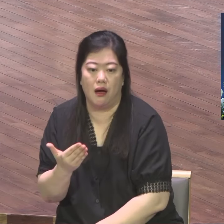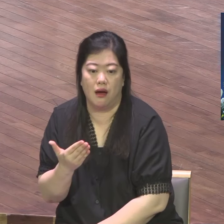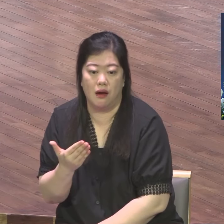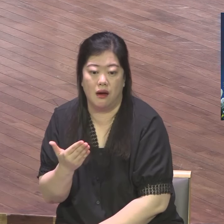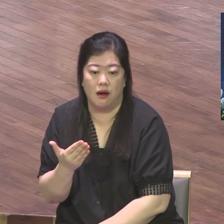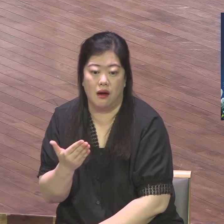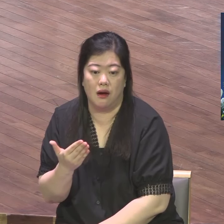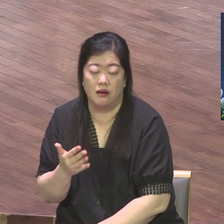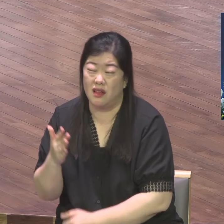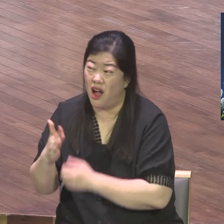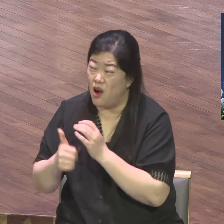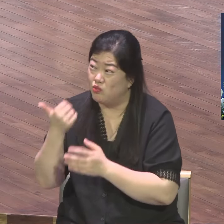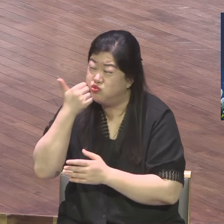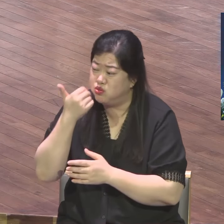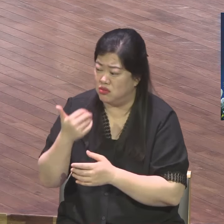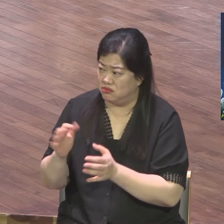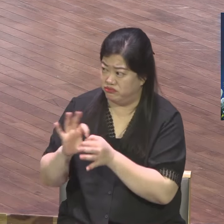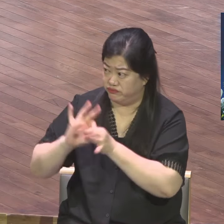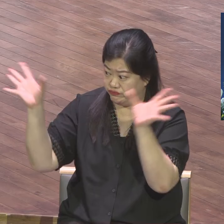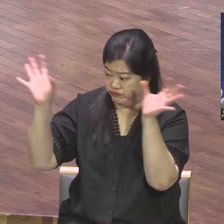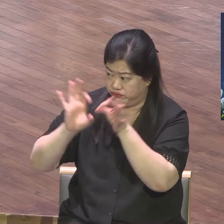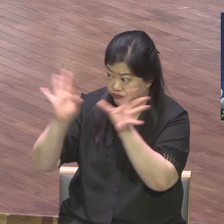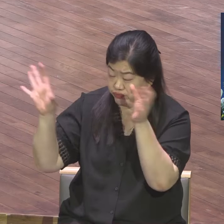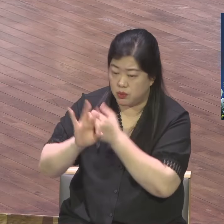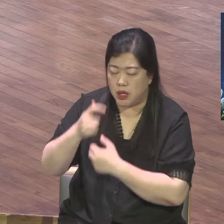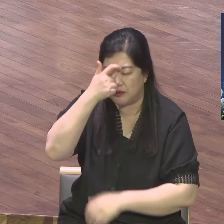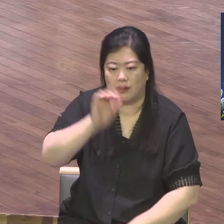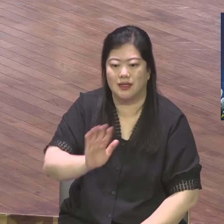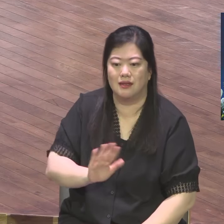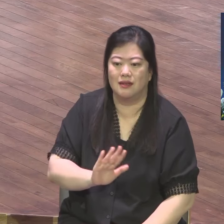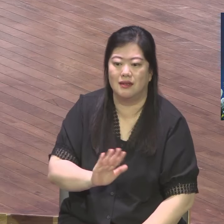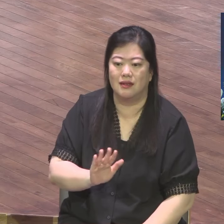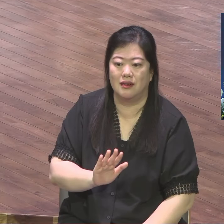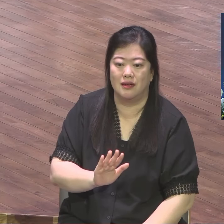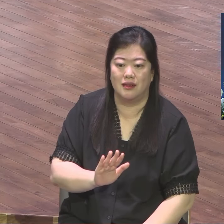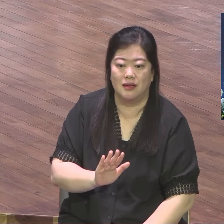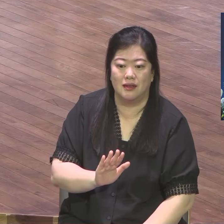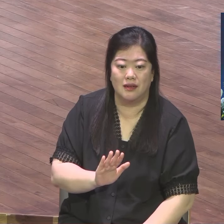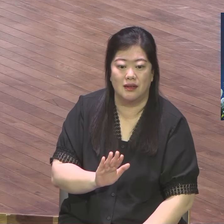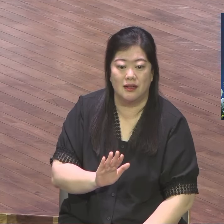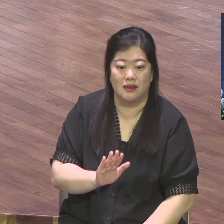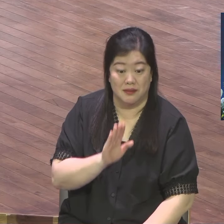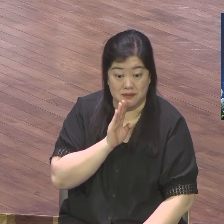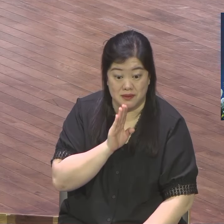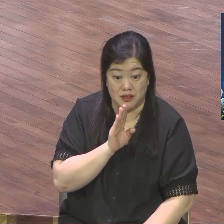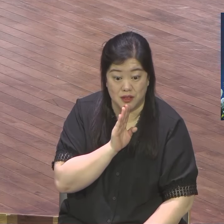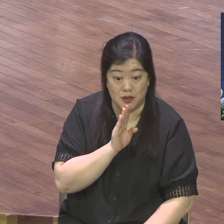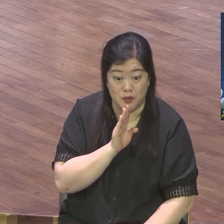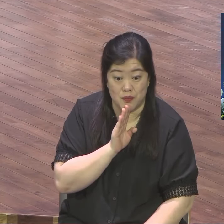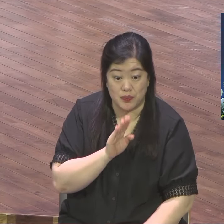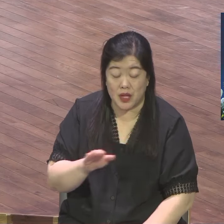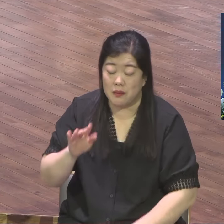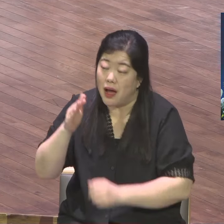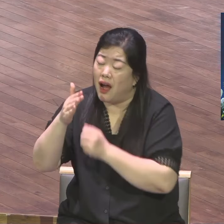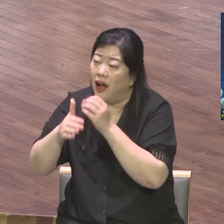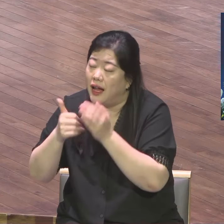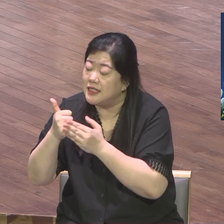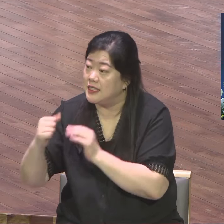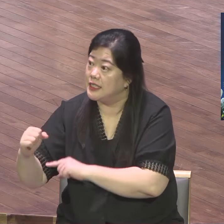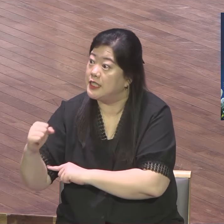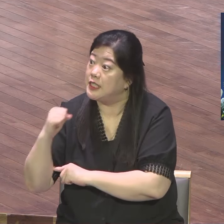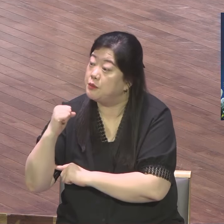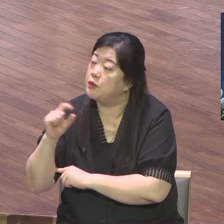기도가 따분해질 수 있고 실감날 수도 있어. 기도를 안 하는 사람들은 하나님의 이